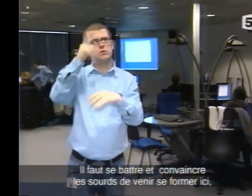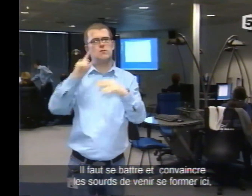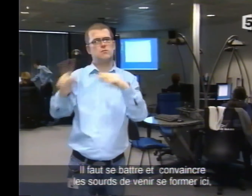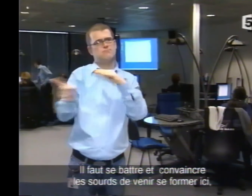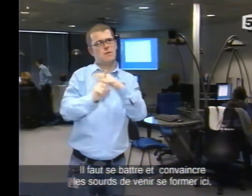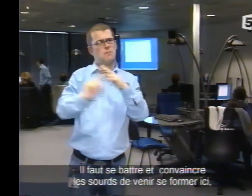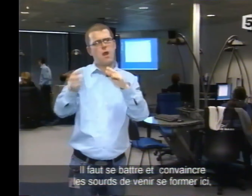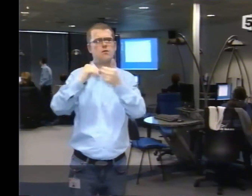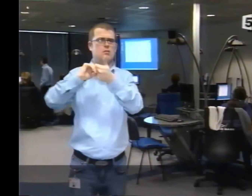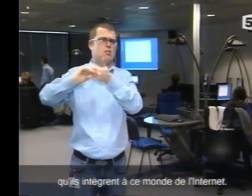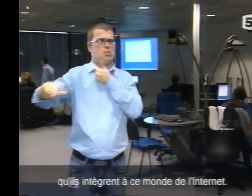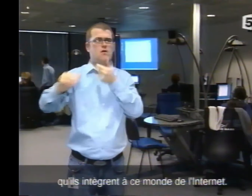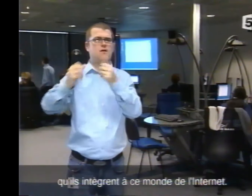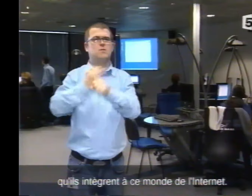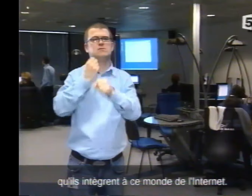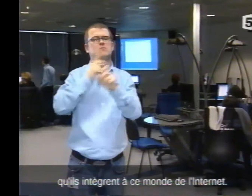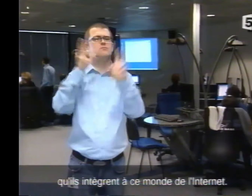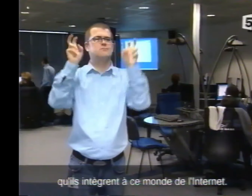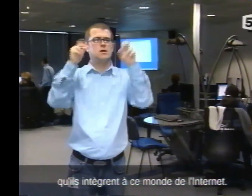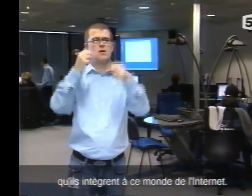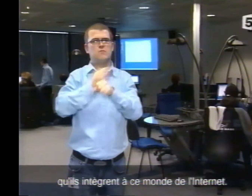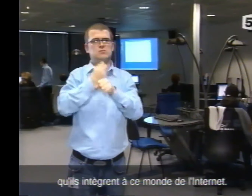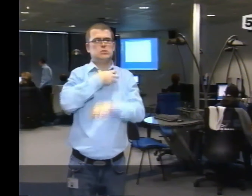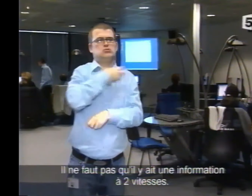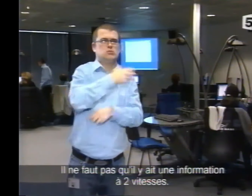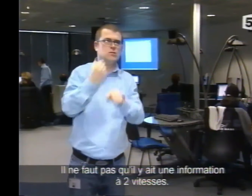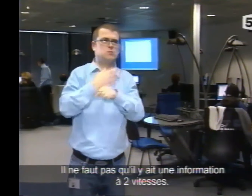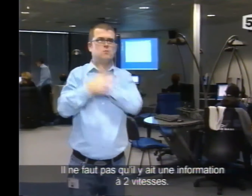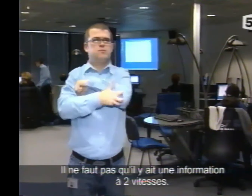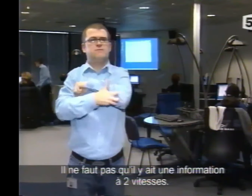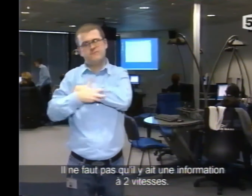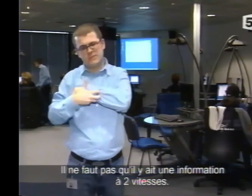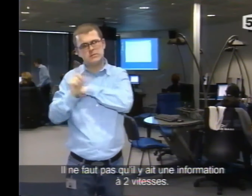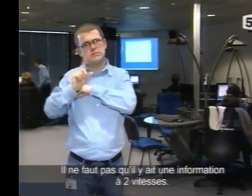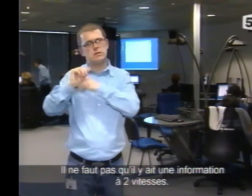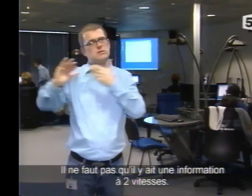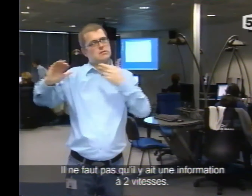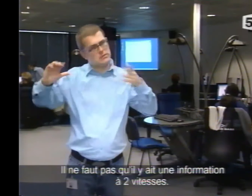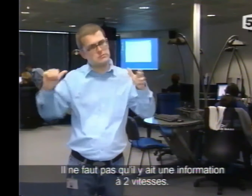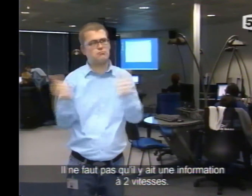former ici, qu'ils s'intègrent à ce monde de l'Internet. Il ne faut pas qu'il y ait une information à deux vitesses.